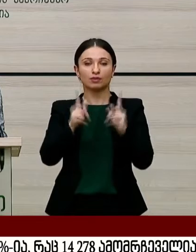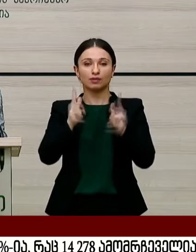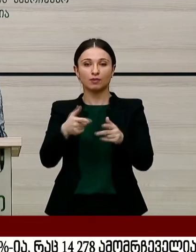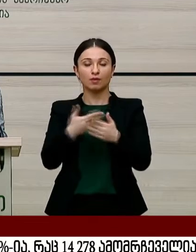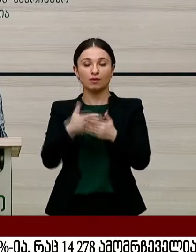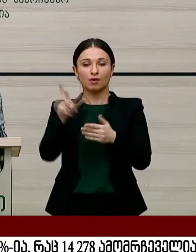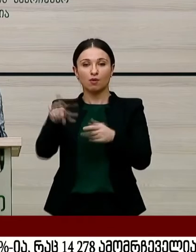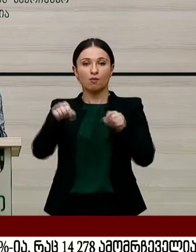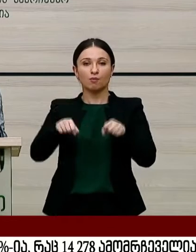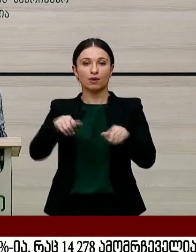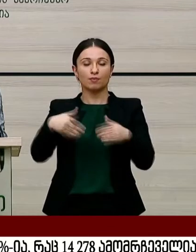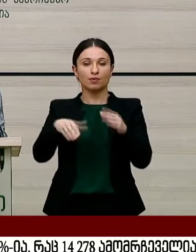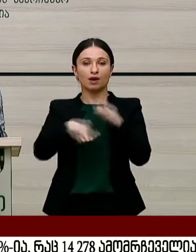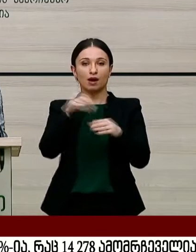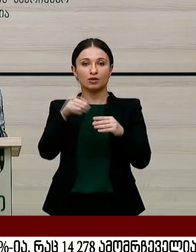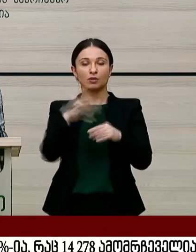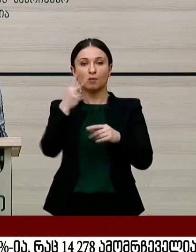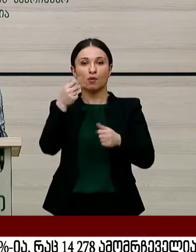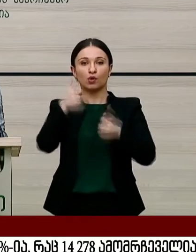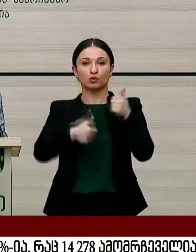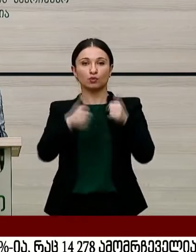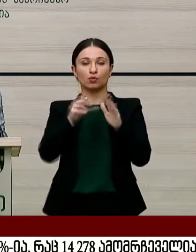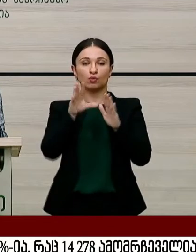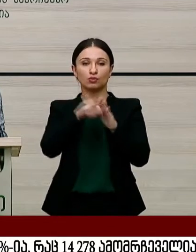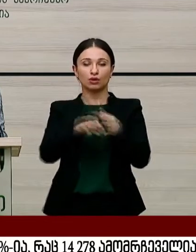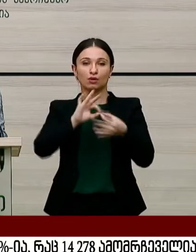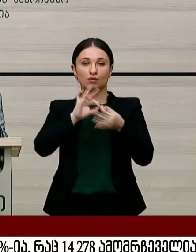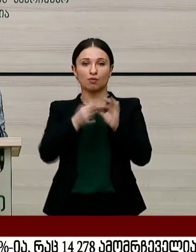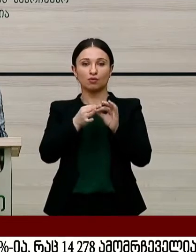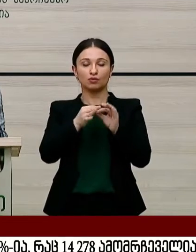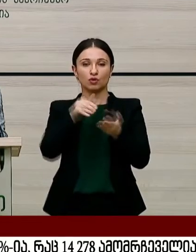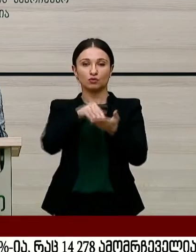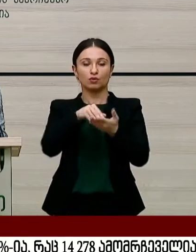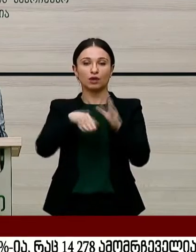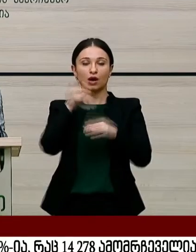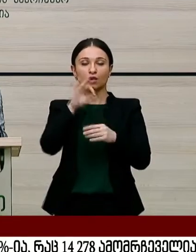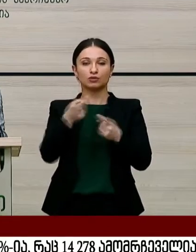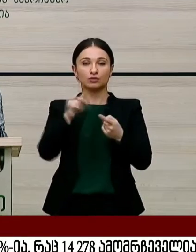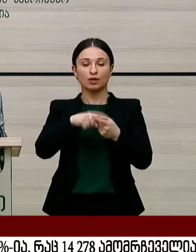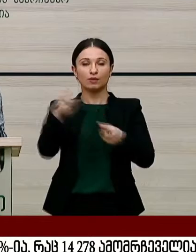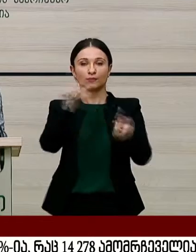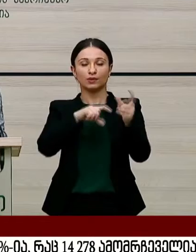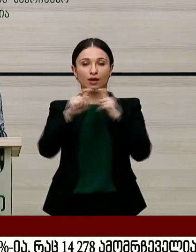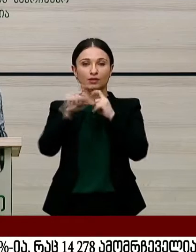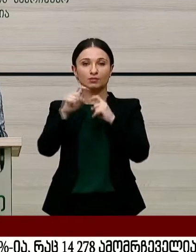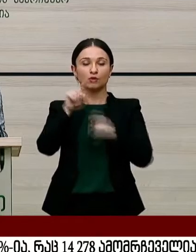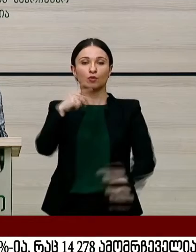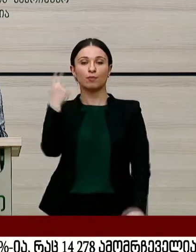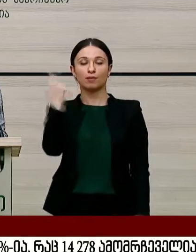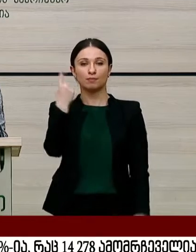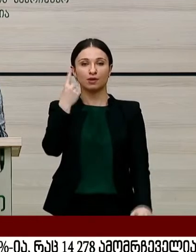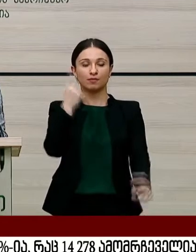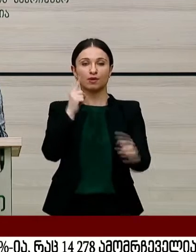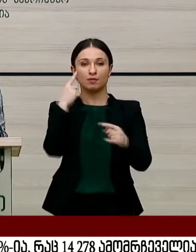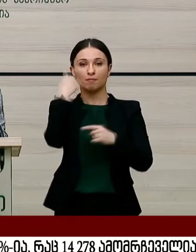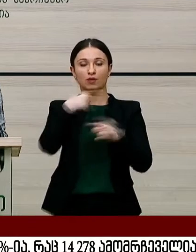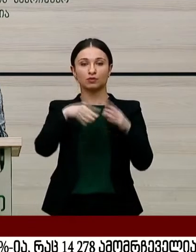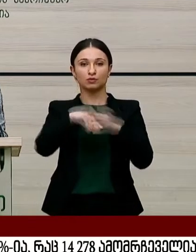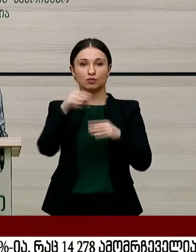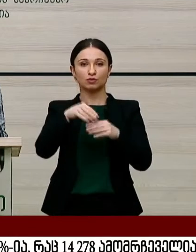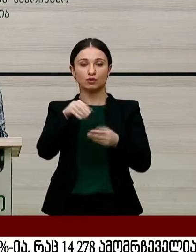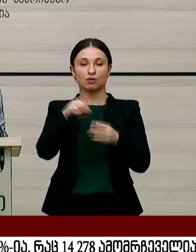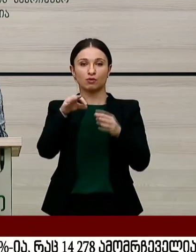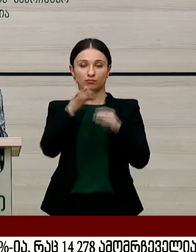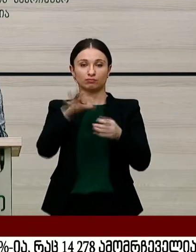თანახმად უფლება არჩევნების მეორე ტურში, კონკრეტულად შუალედურ არჩევნებში, მთაწმინდის ნომერ პირველ მაჟორიტარულ